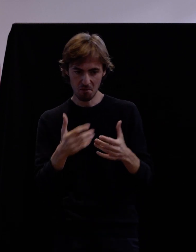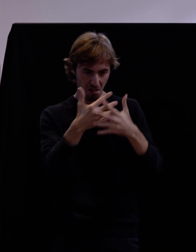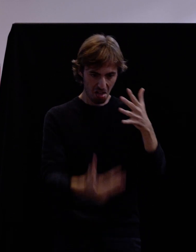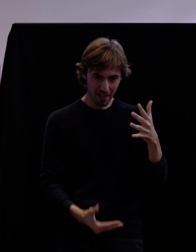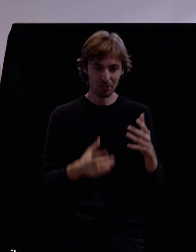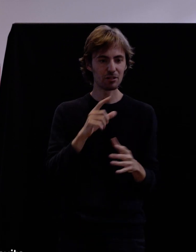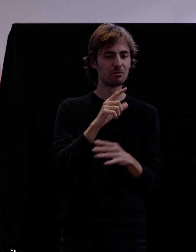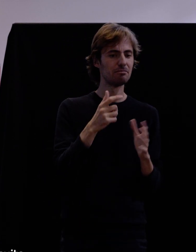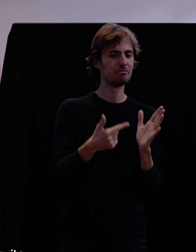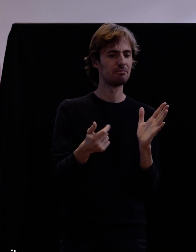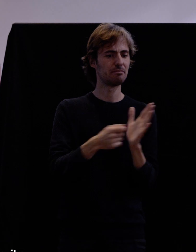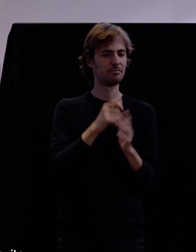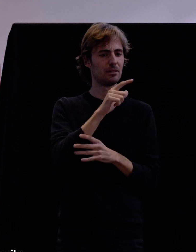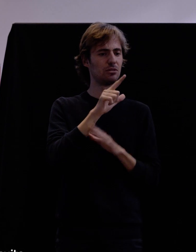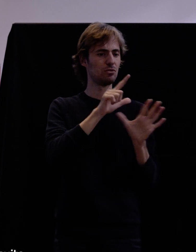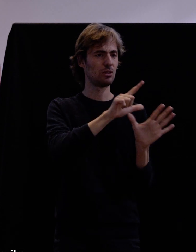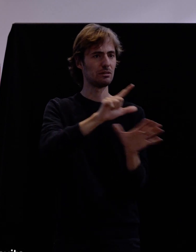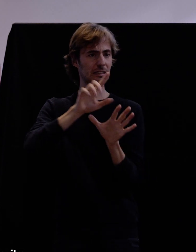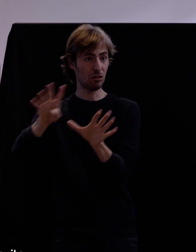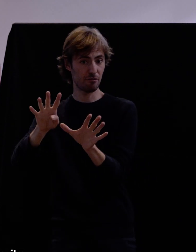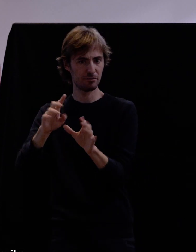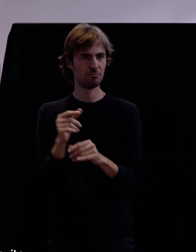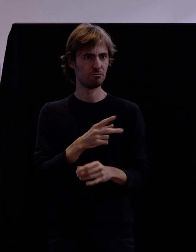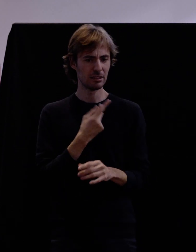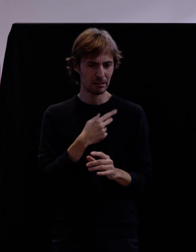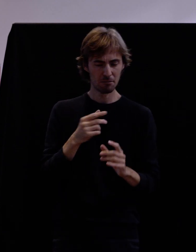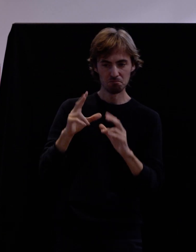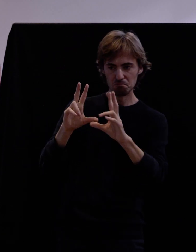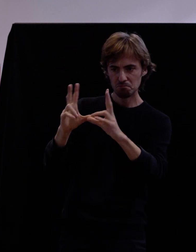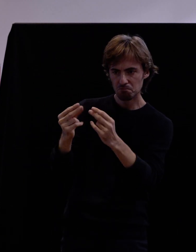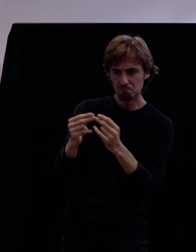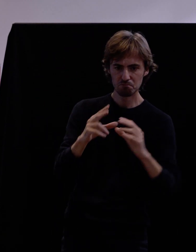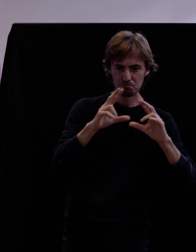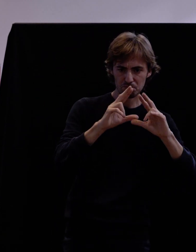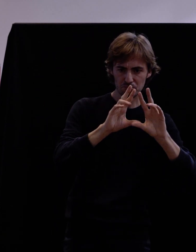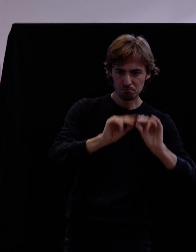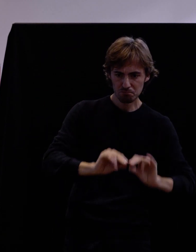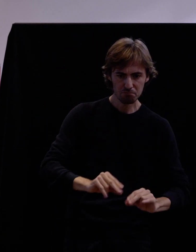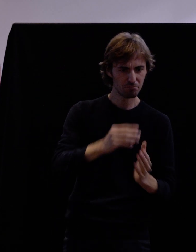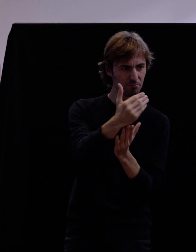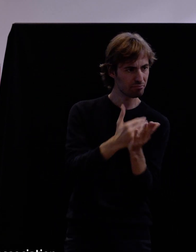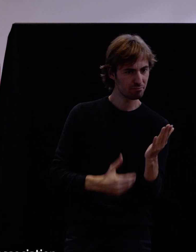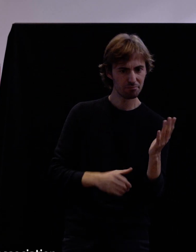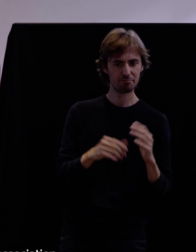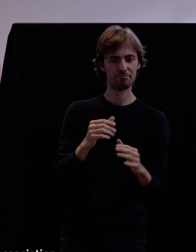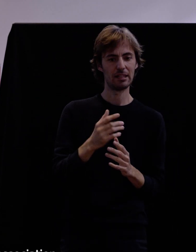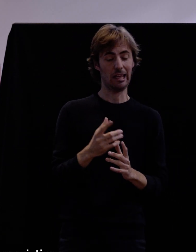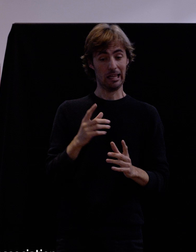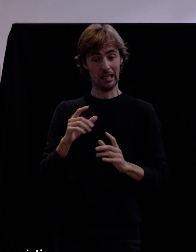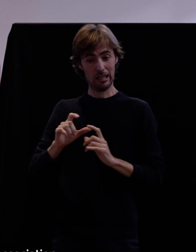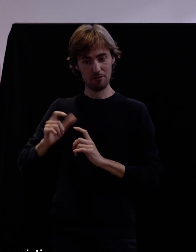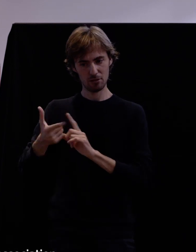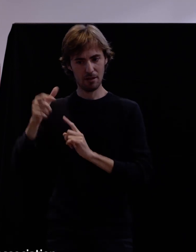en 79. Et puis ensuite, il y en a un autre qui a repris ça et qui s'est dit qu'effectivement, il y avait